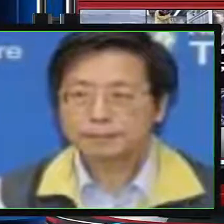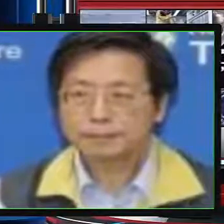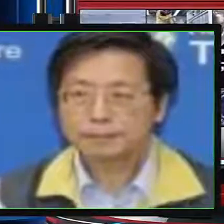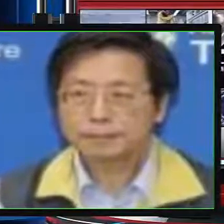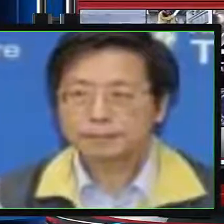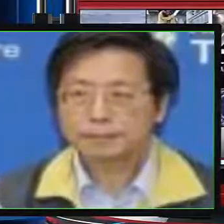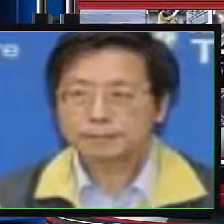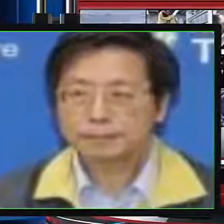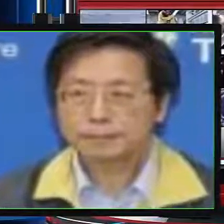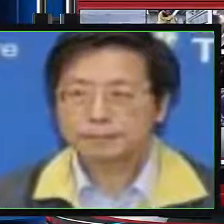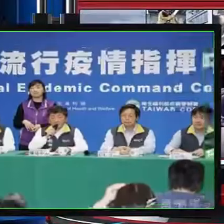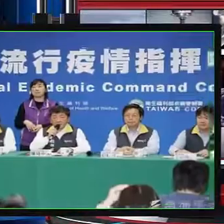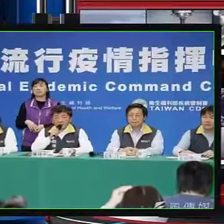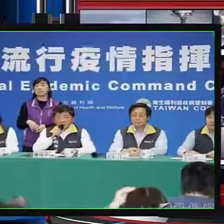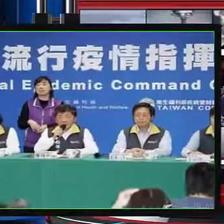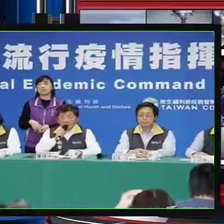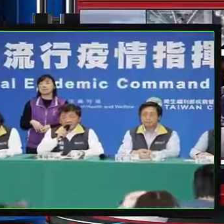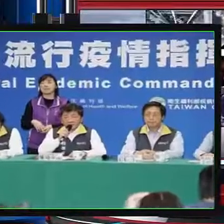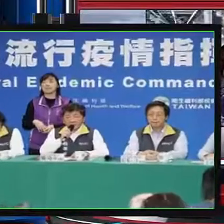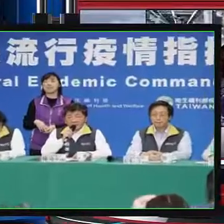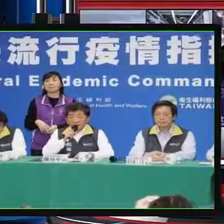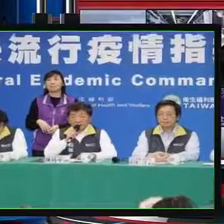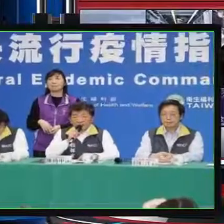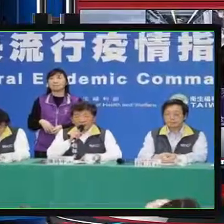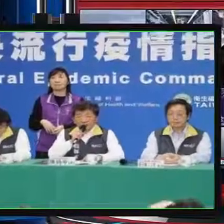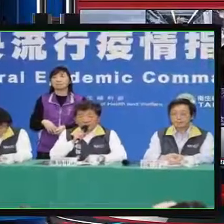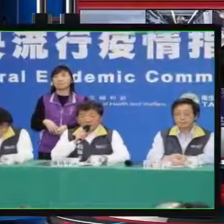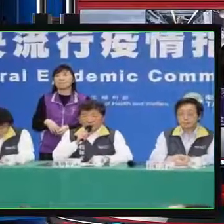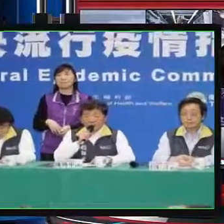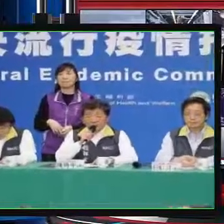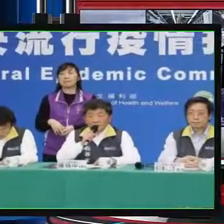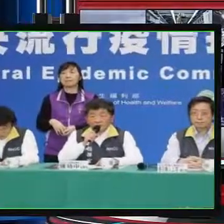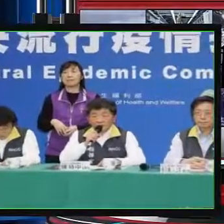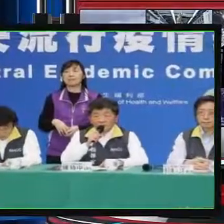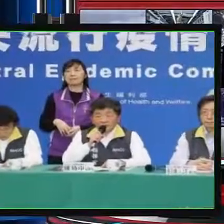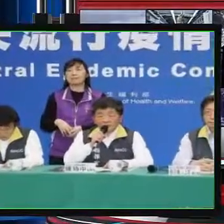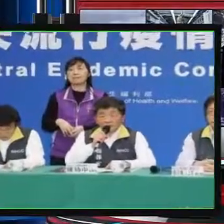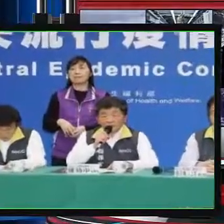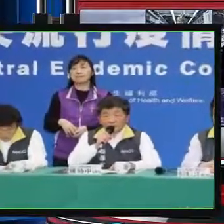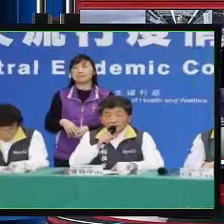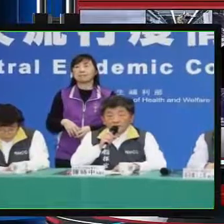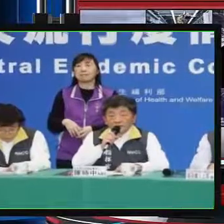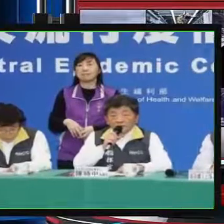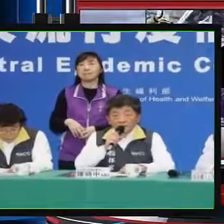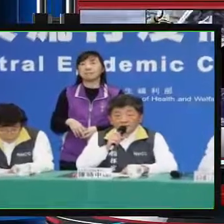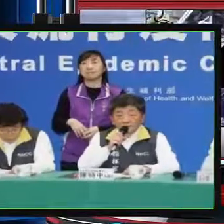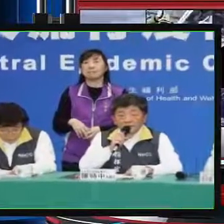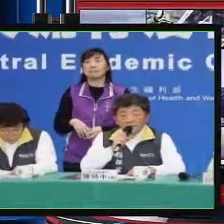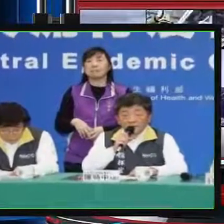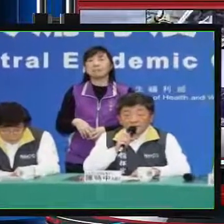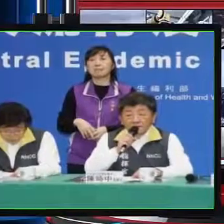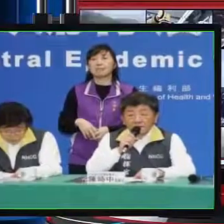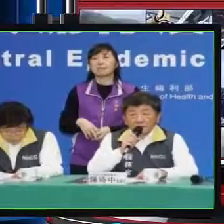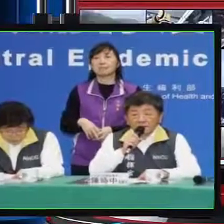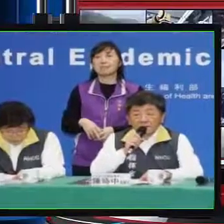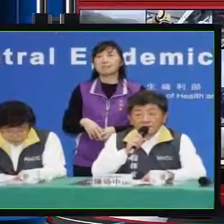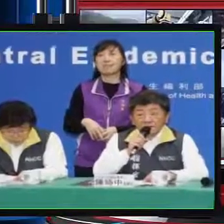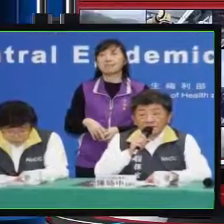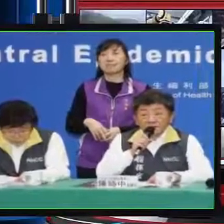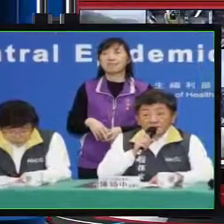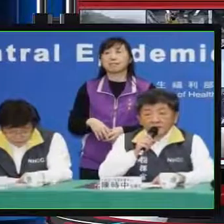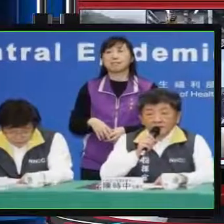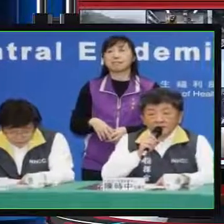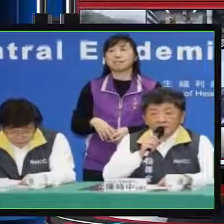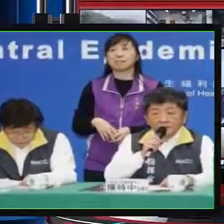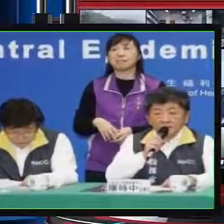按34。按33曾于17日到22日赴日本大阪旅游，按34